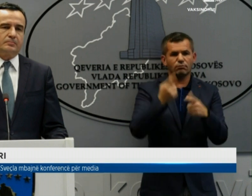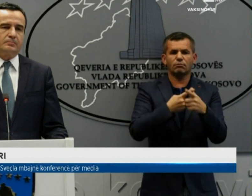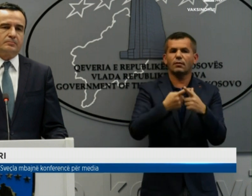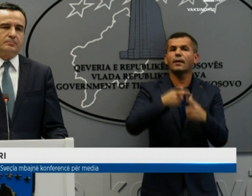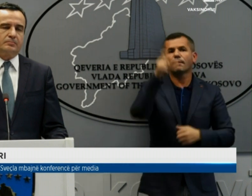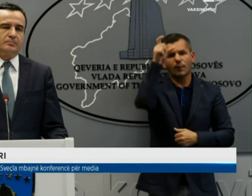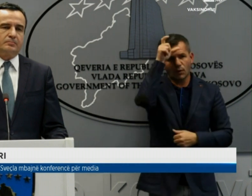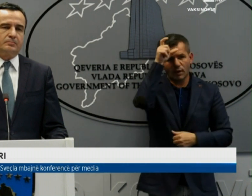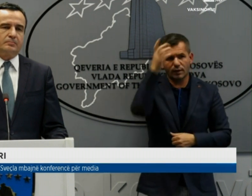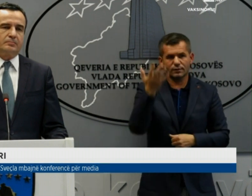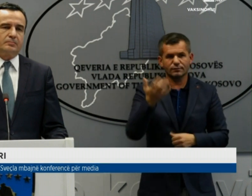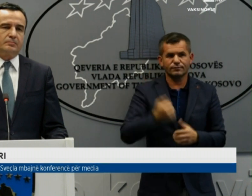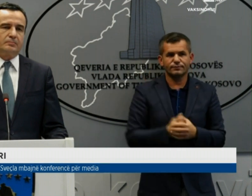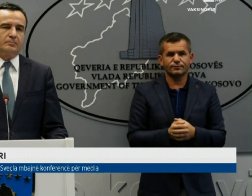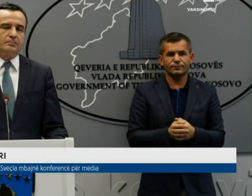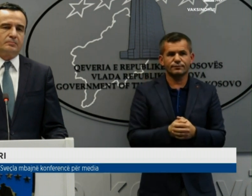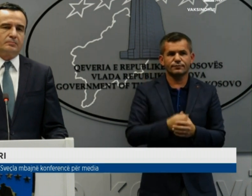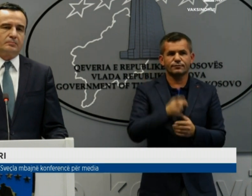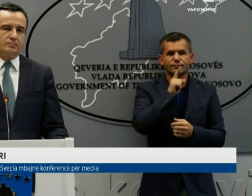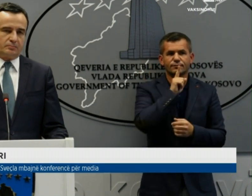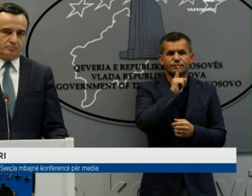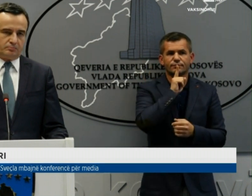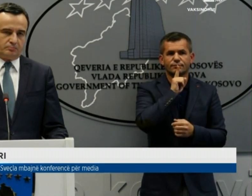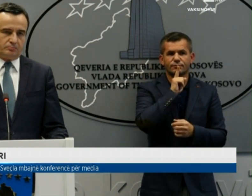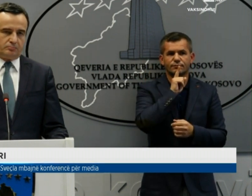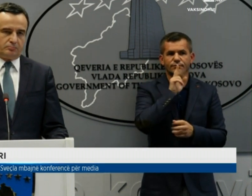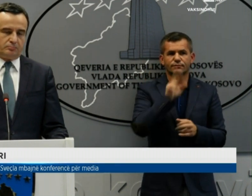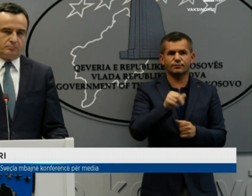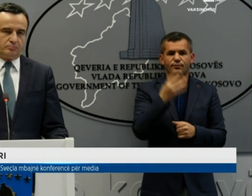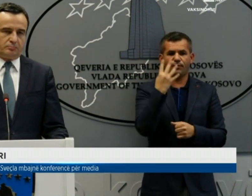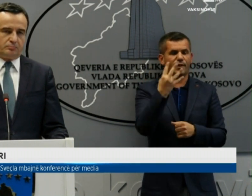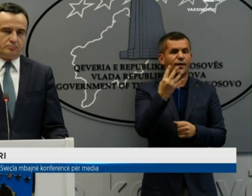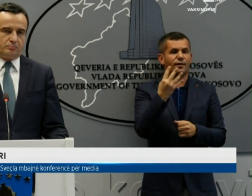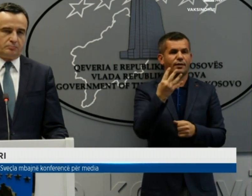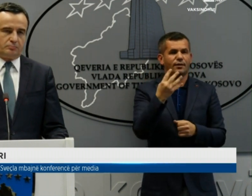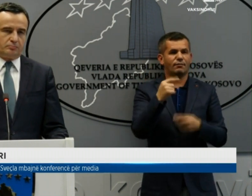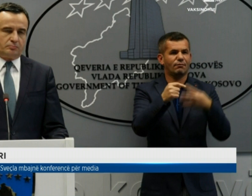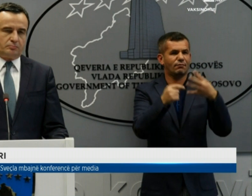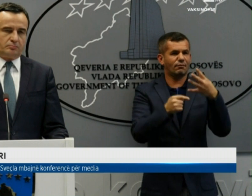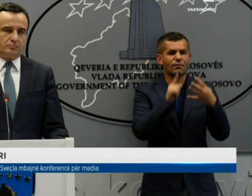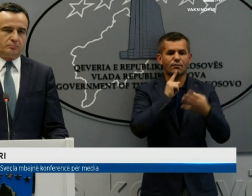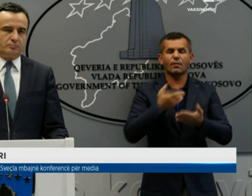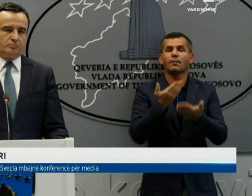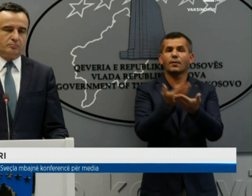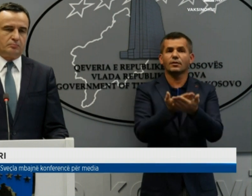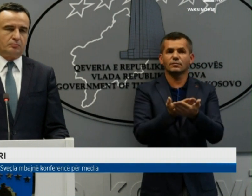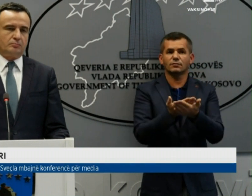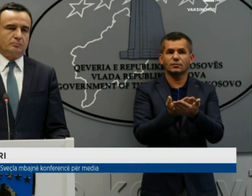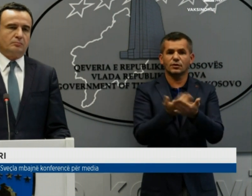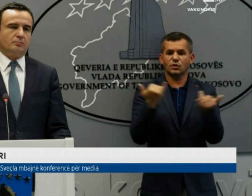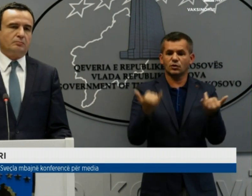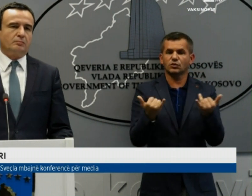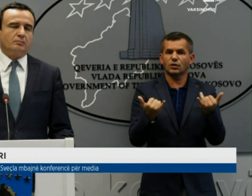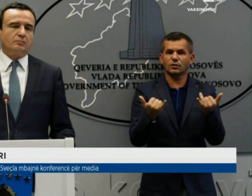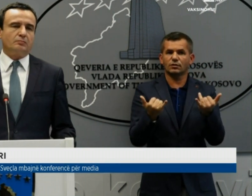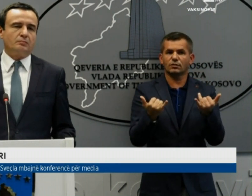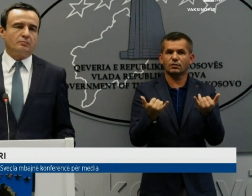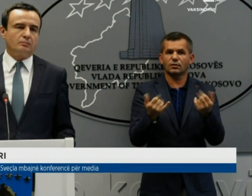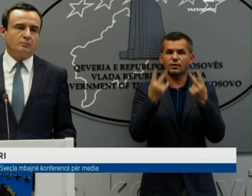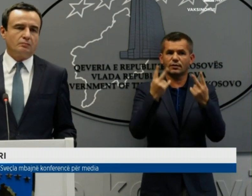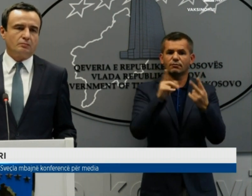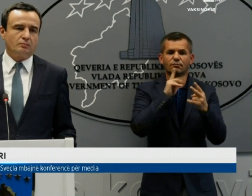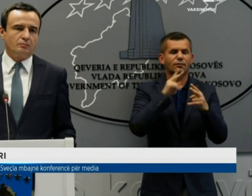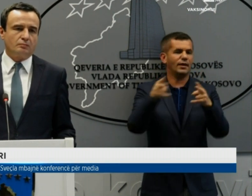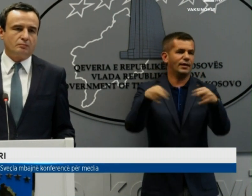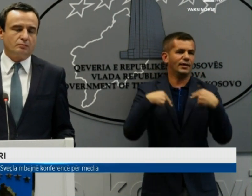Beogradit, edhe cili ka qenë qëndrimi juaj për ato 4 pikat që i përmendi zoti Vučić ditëve të fundit si kusht për të